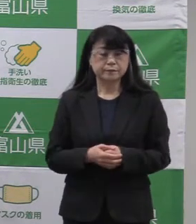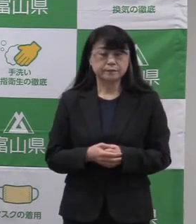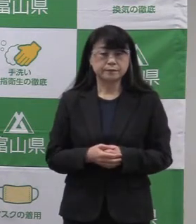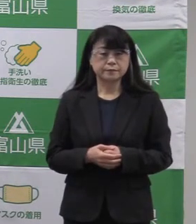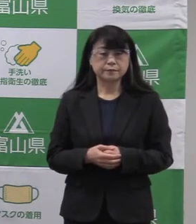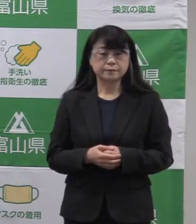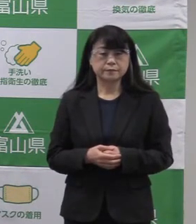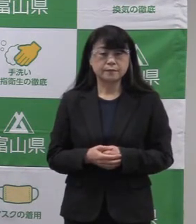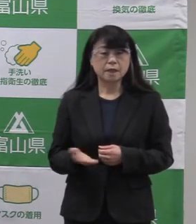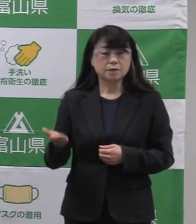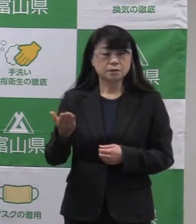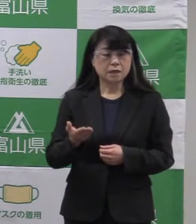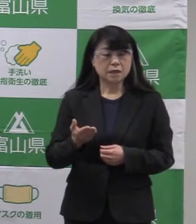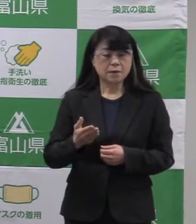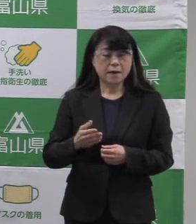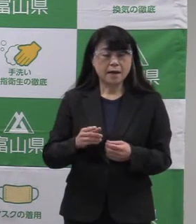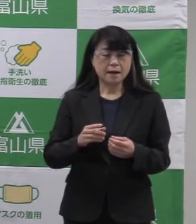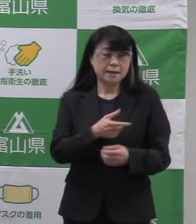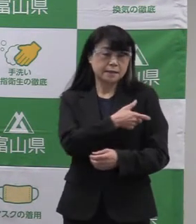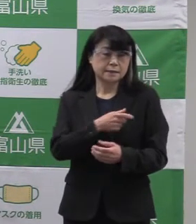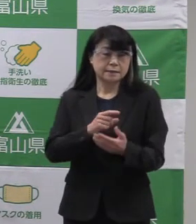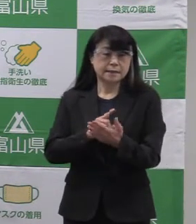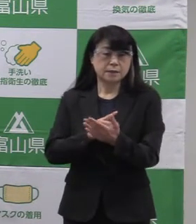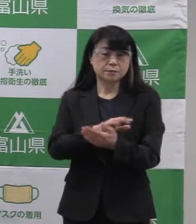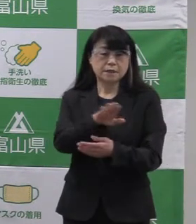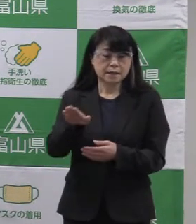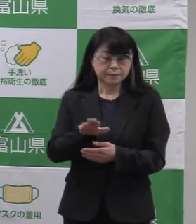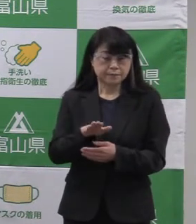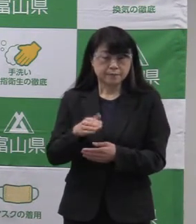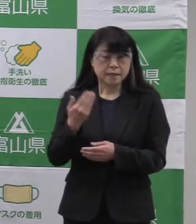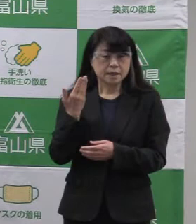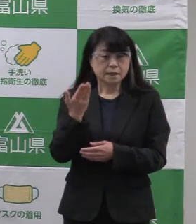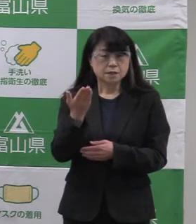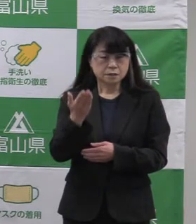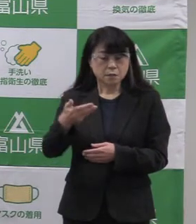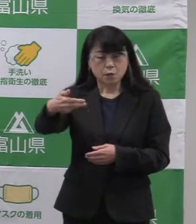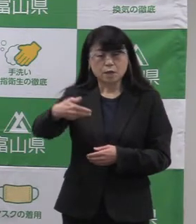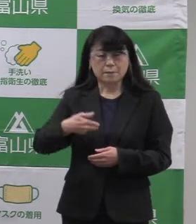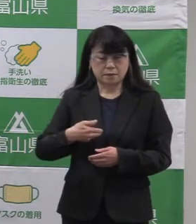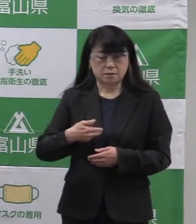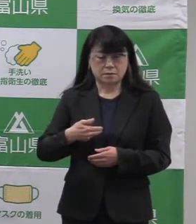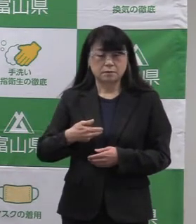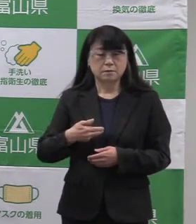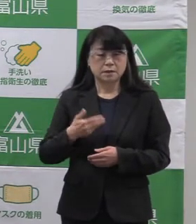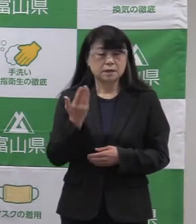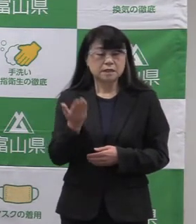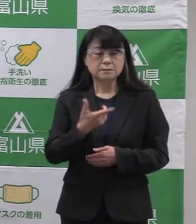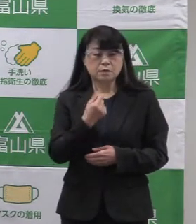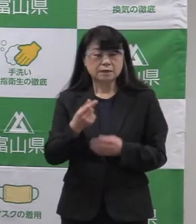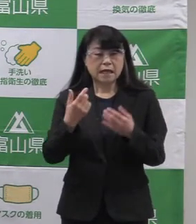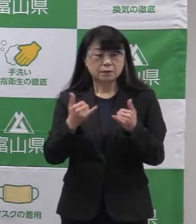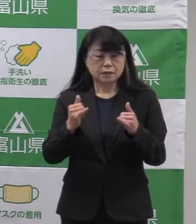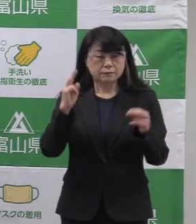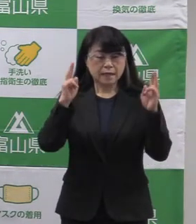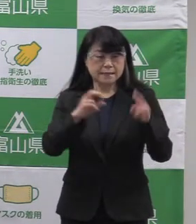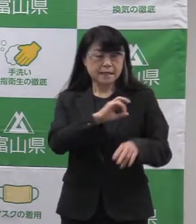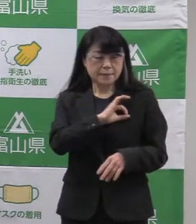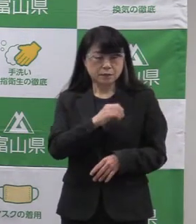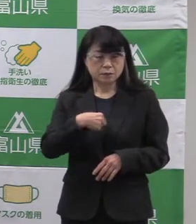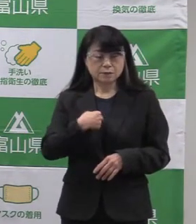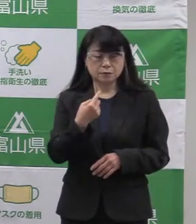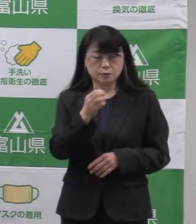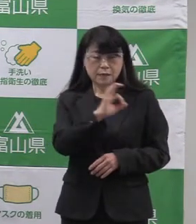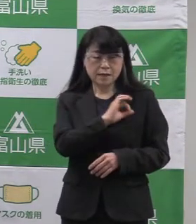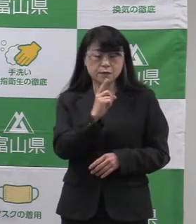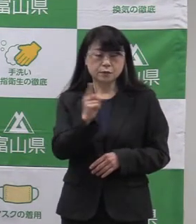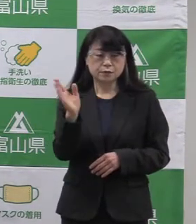はい、それでは記者の皆さんからのご質問をお受けしたいと思います。ご質問にあたっては広報のマイクの方で社名お名前を使ってからご質問をお願いいたします。それでは